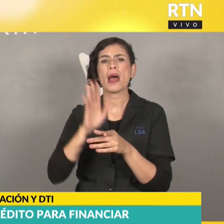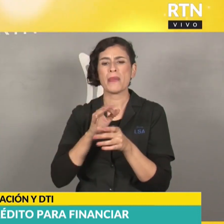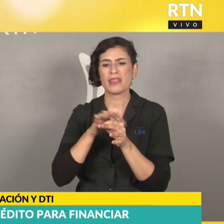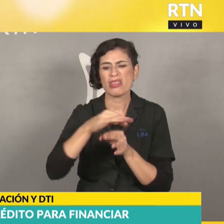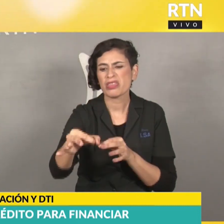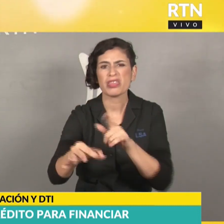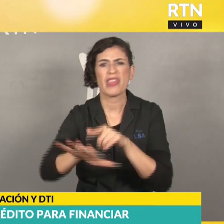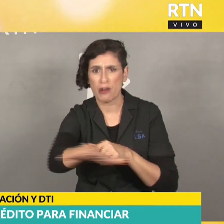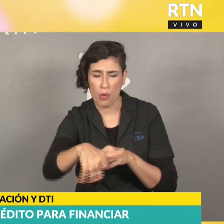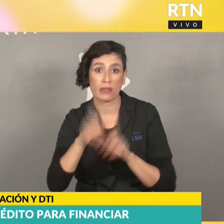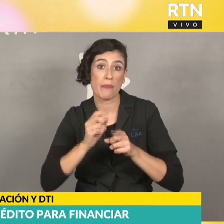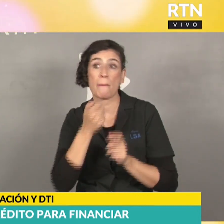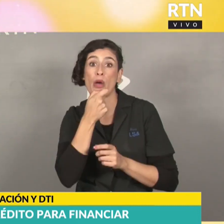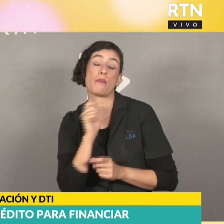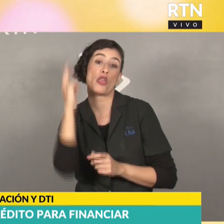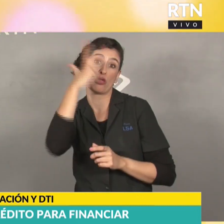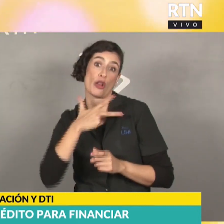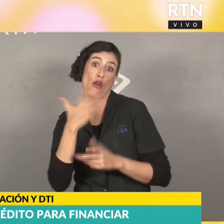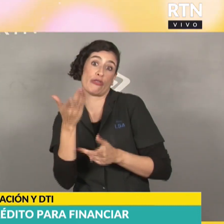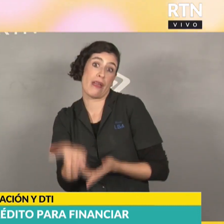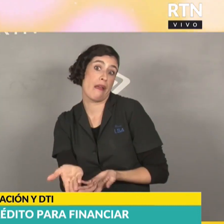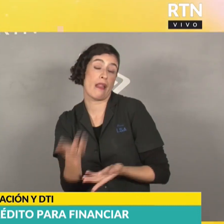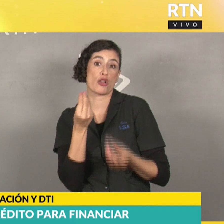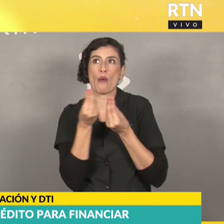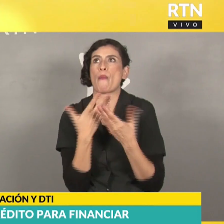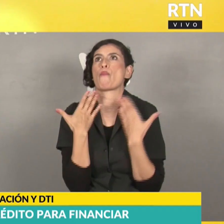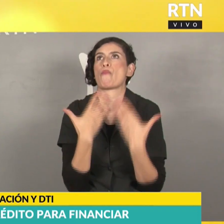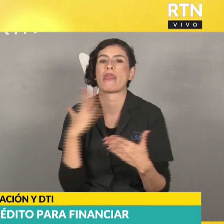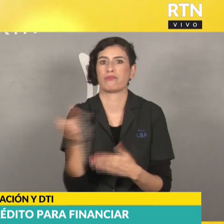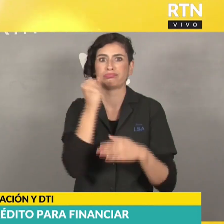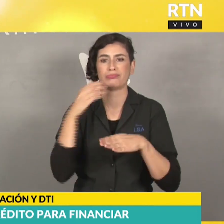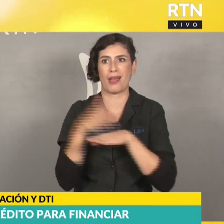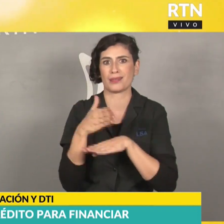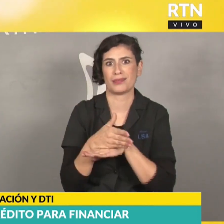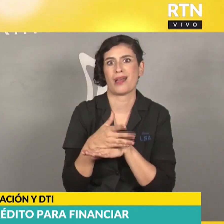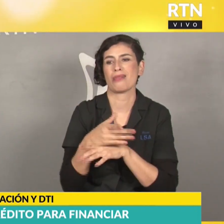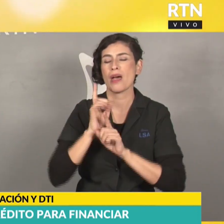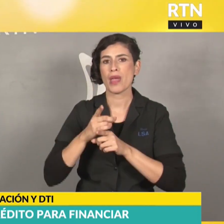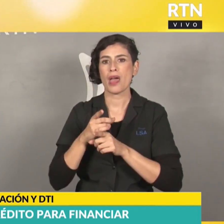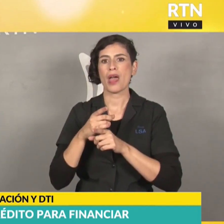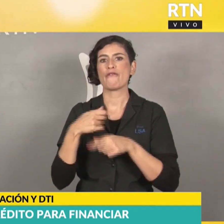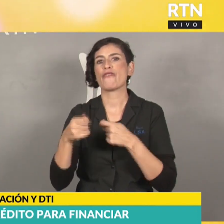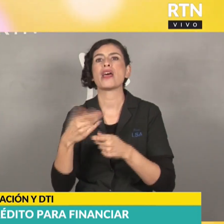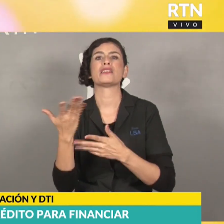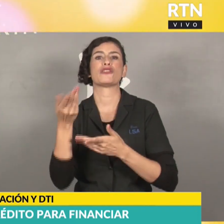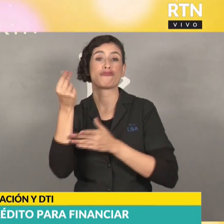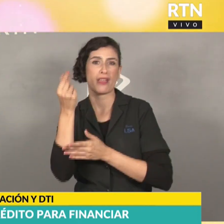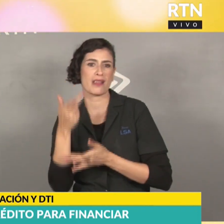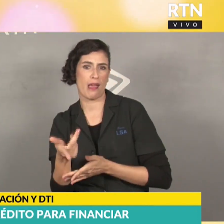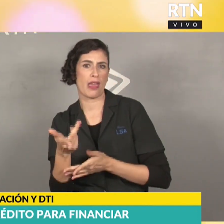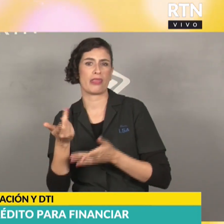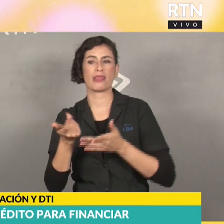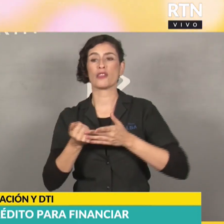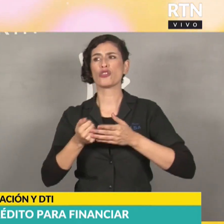las prestaciones de actividad. Y por ahí llevándote un poquito a la línea de crédito, lo que planteamos es una línea de crédito